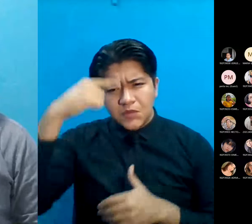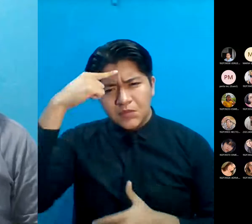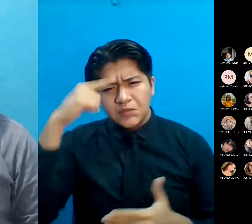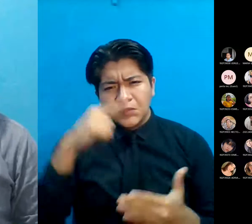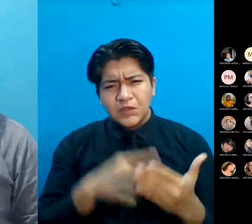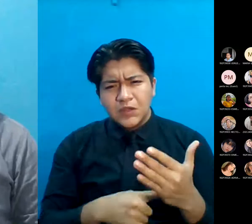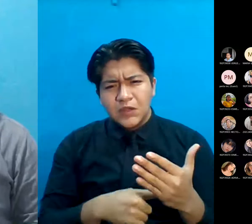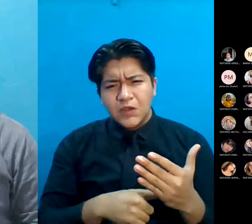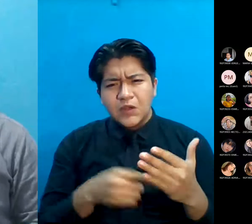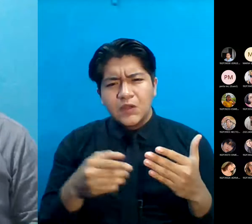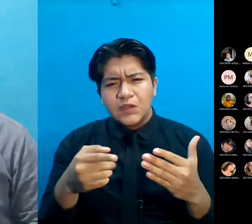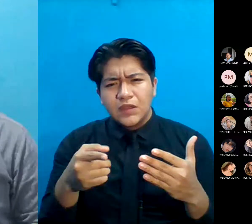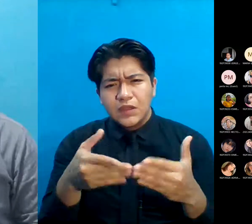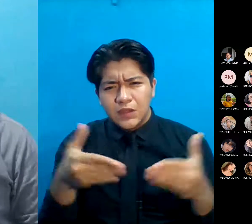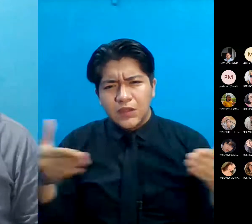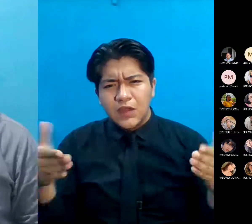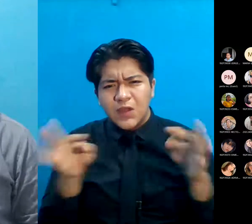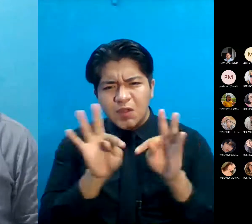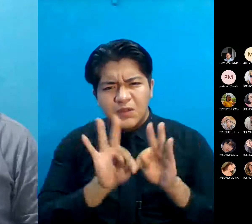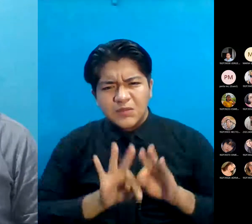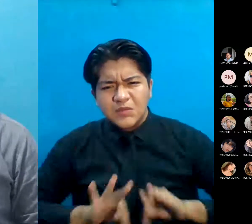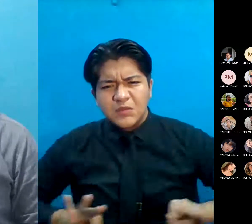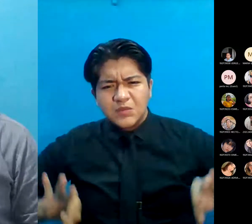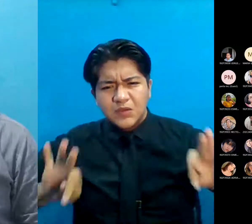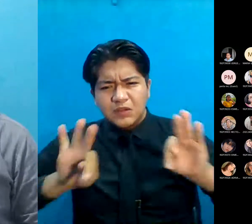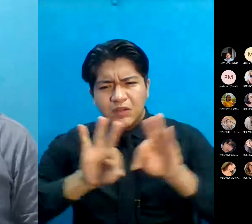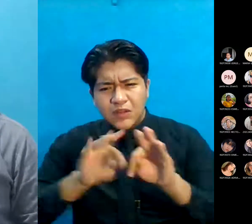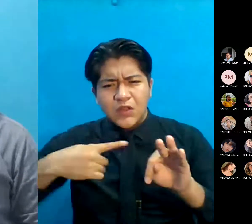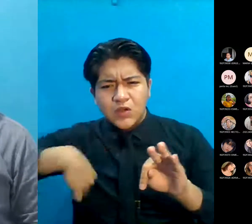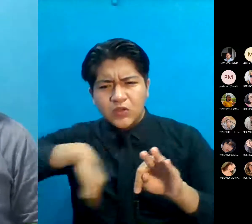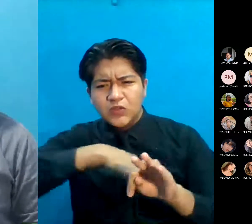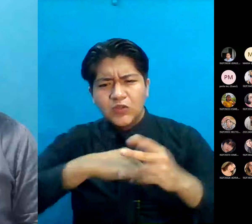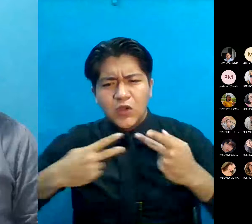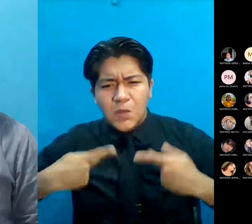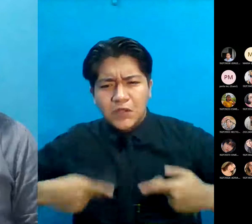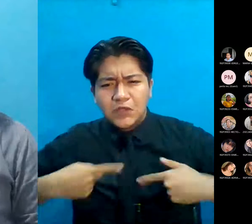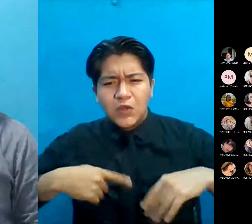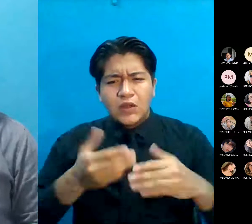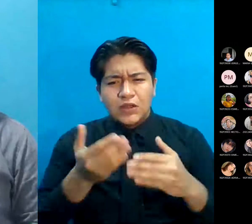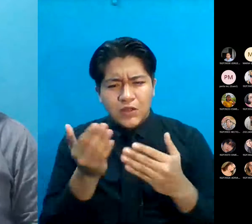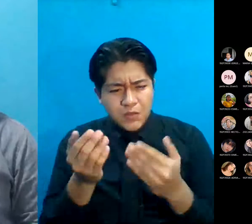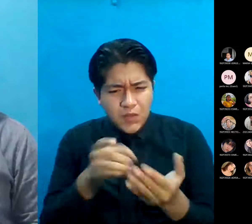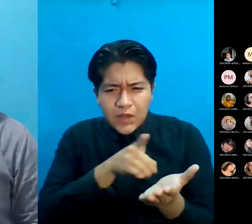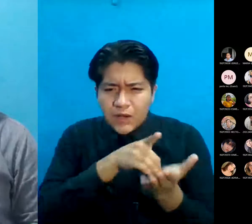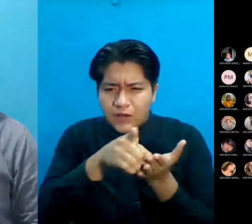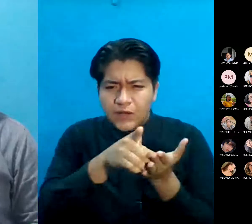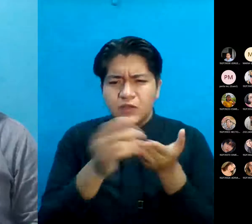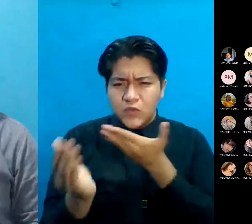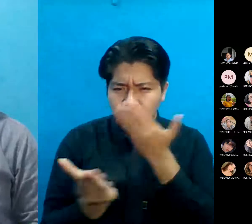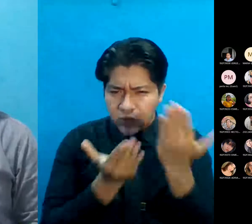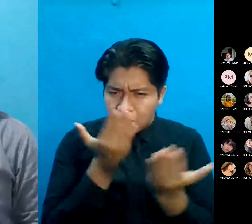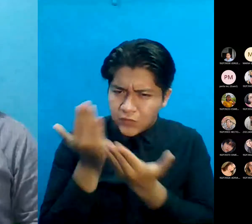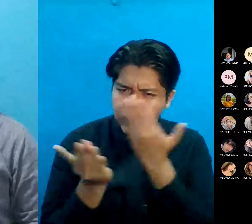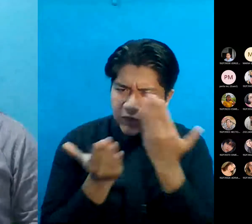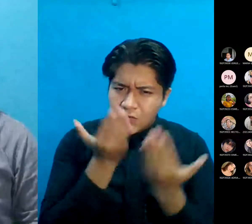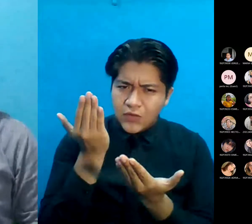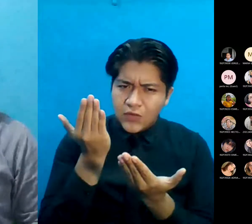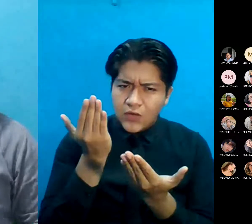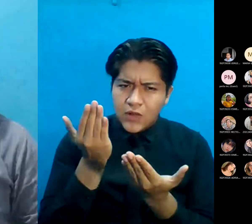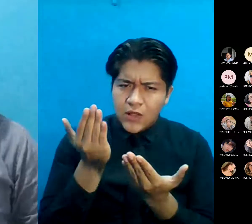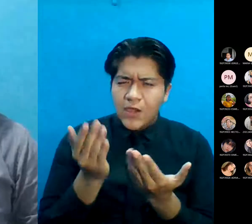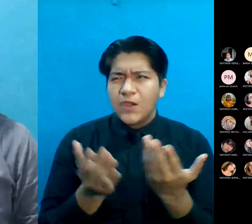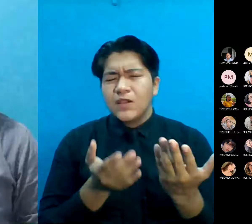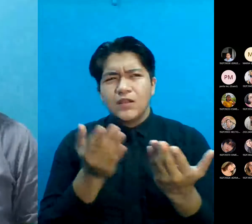que nosotros, estudiantes de Derecho, tengamos una visión distinta, incluso de las